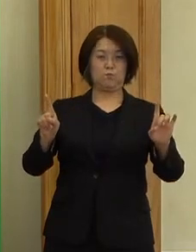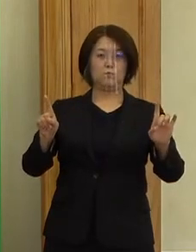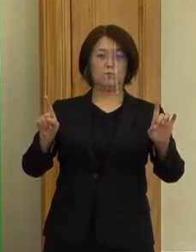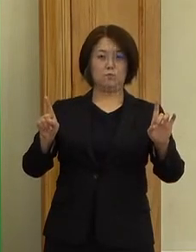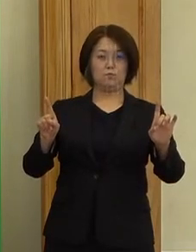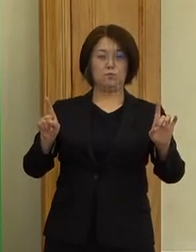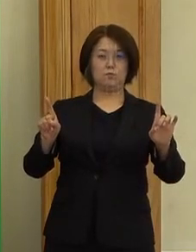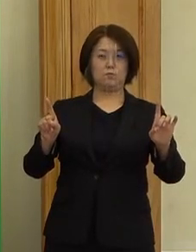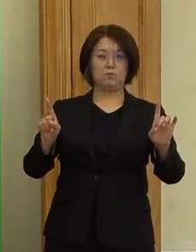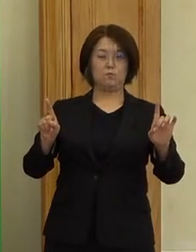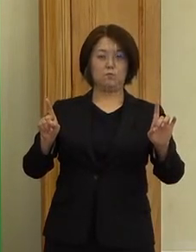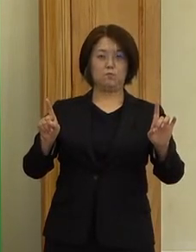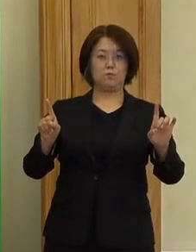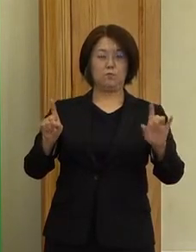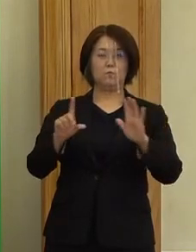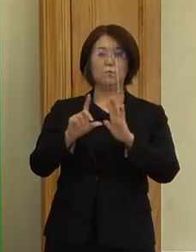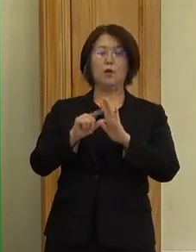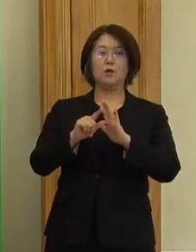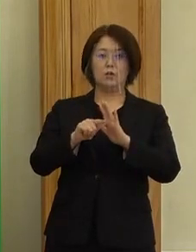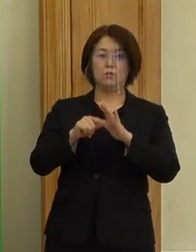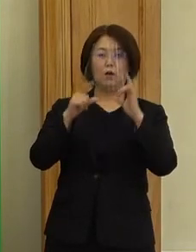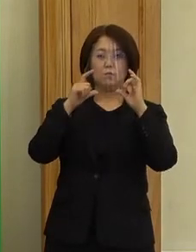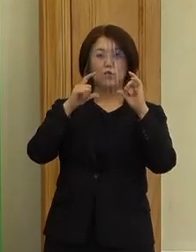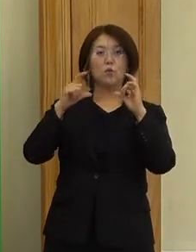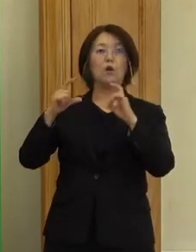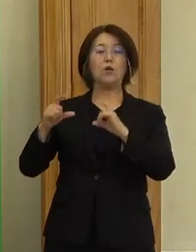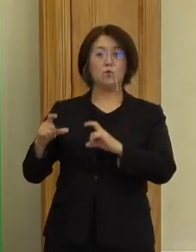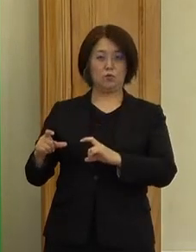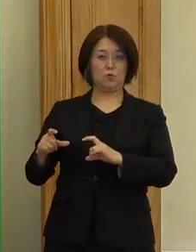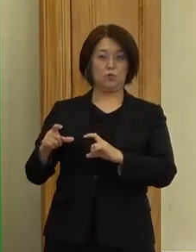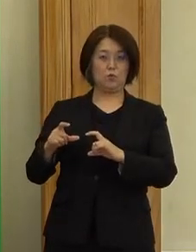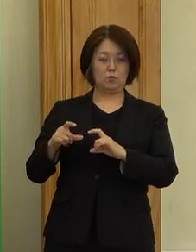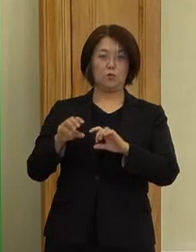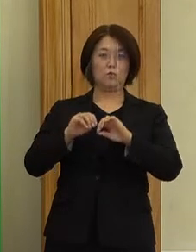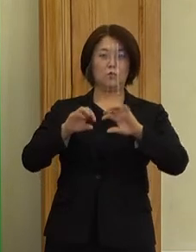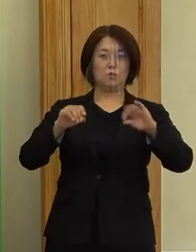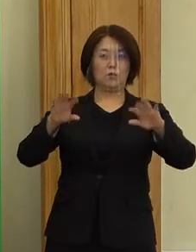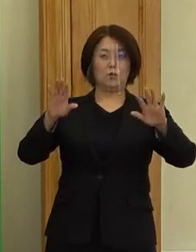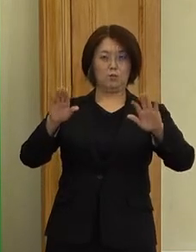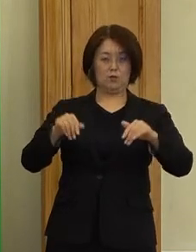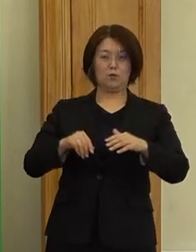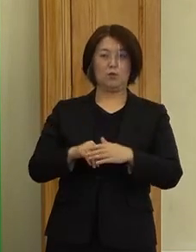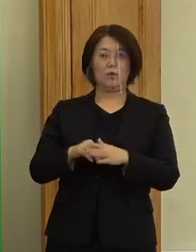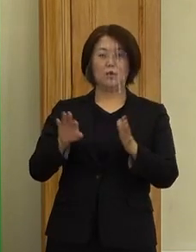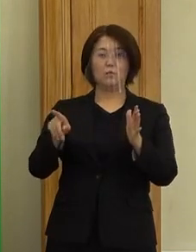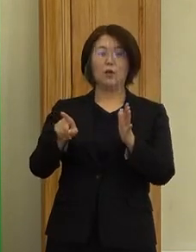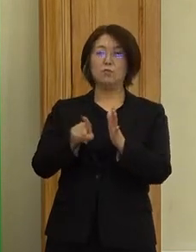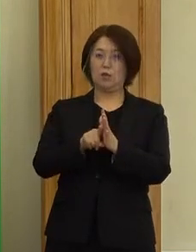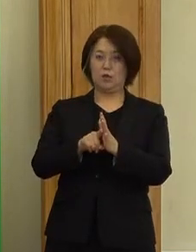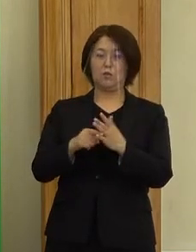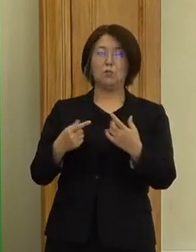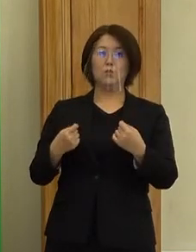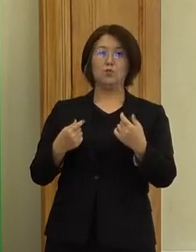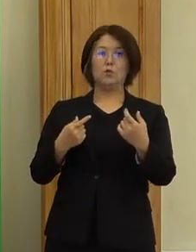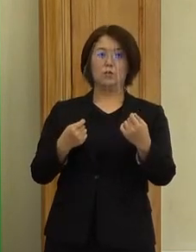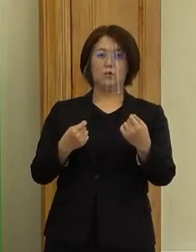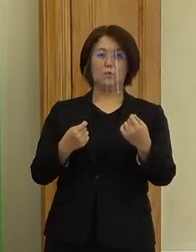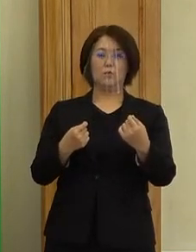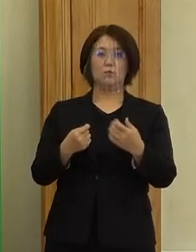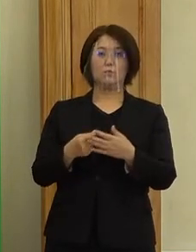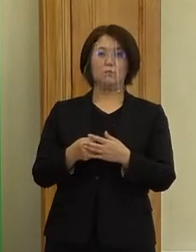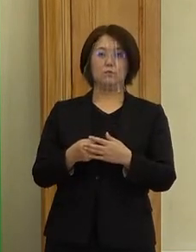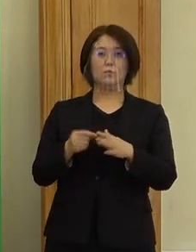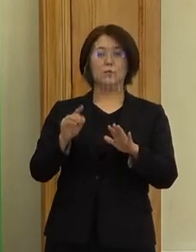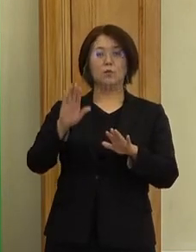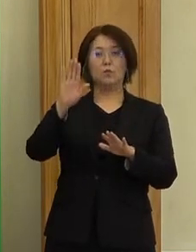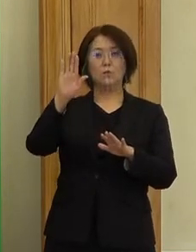ある確保できる場合はマスクを外すことを呼びかけてきました。これはこれまでも言ってきたことですし、